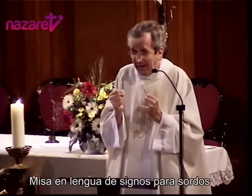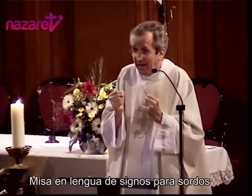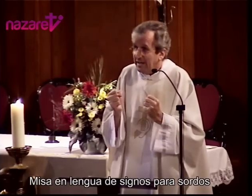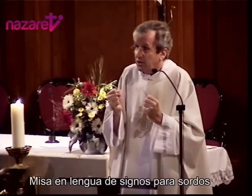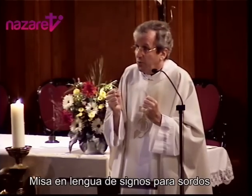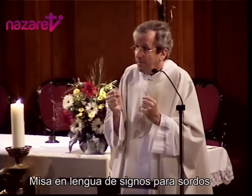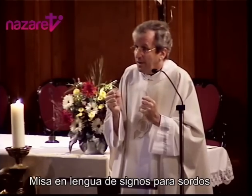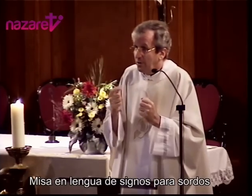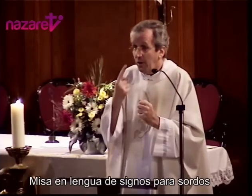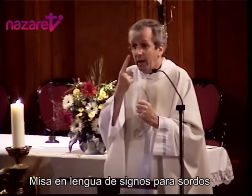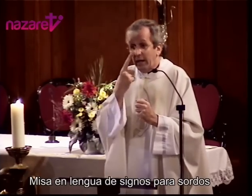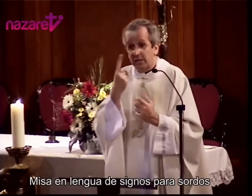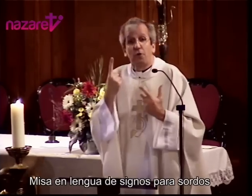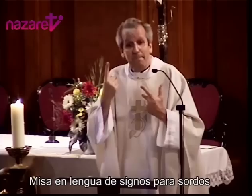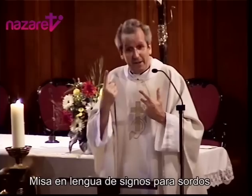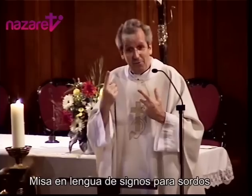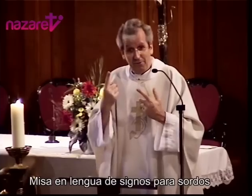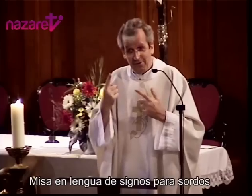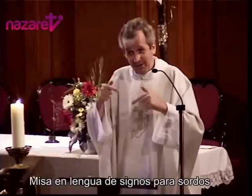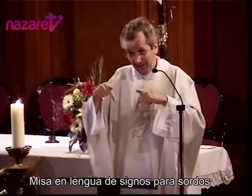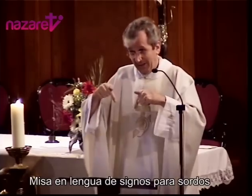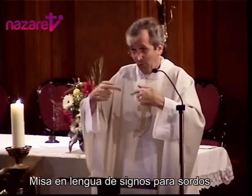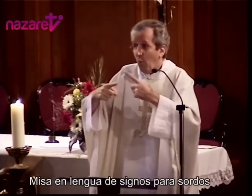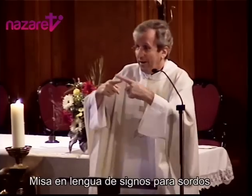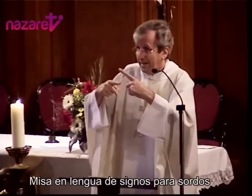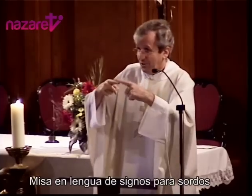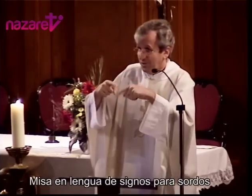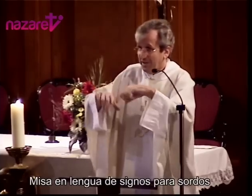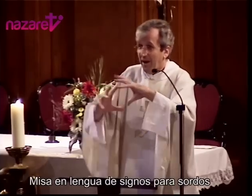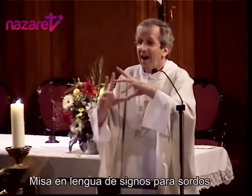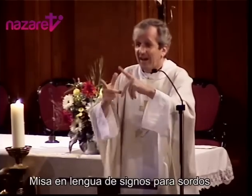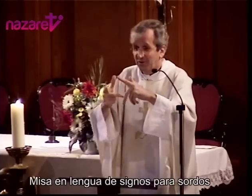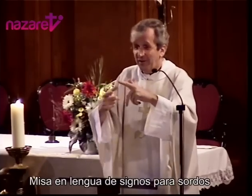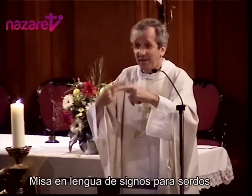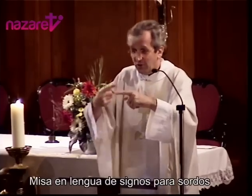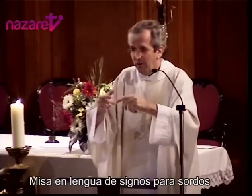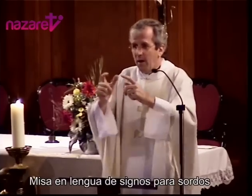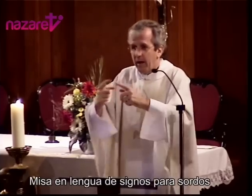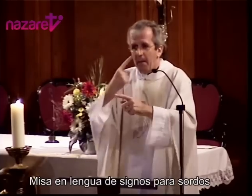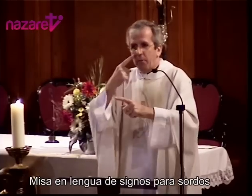ese sufrimiento y se toman precauciones, cuántas cosas, ahora, las noticias son, pues,